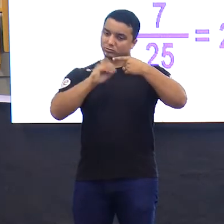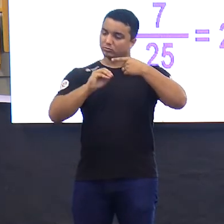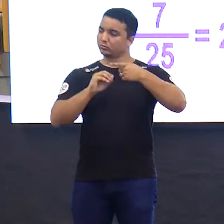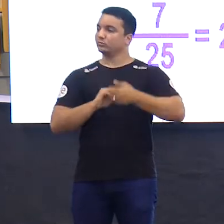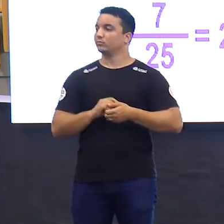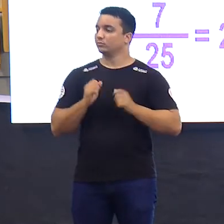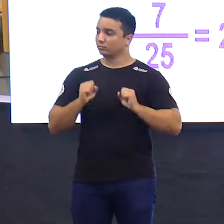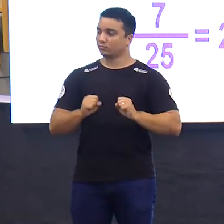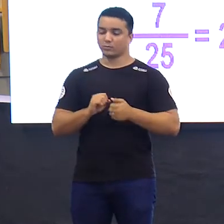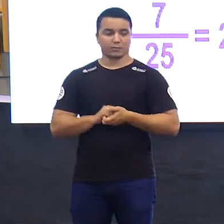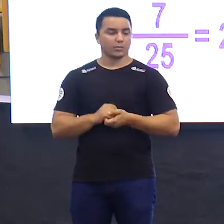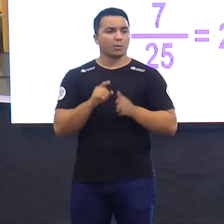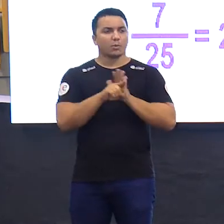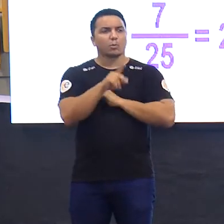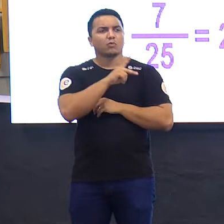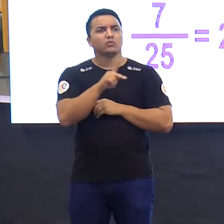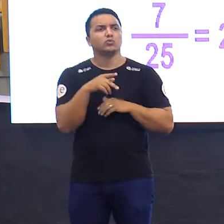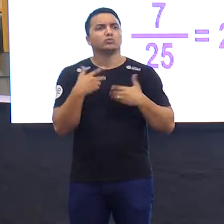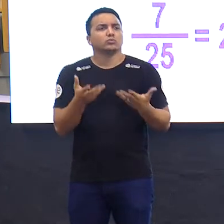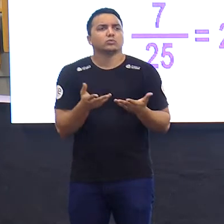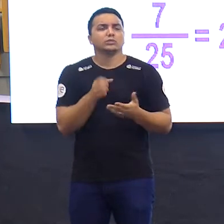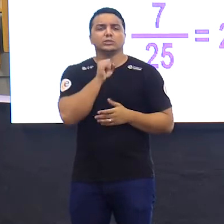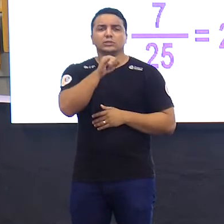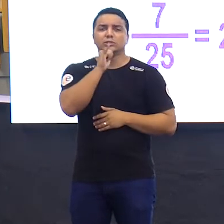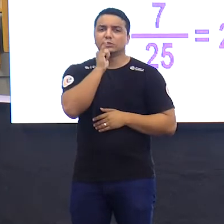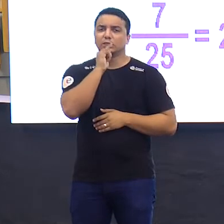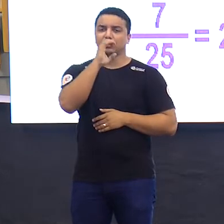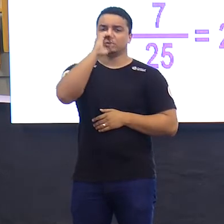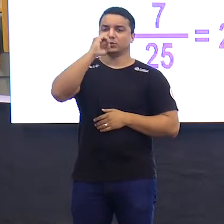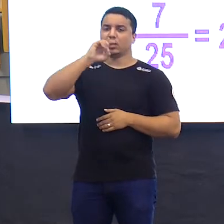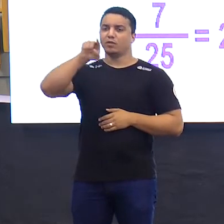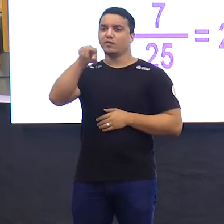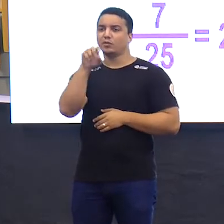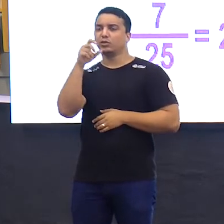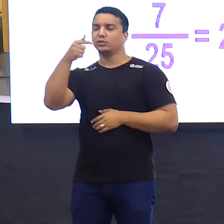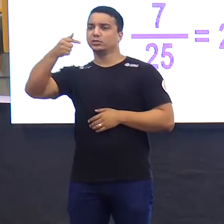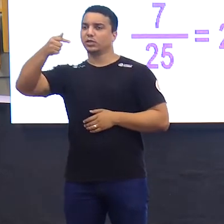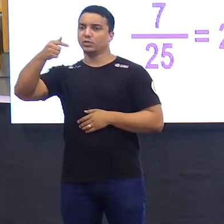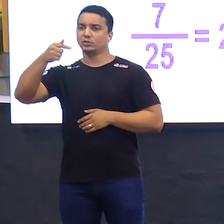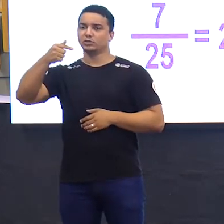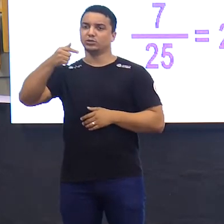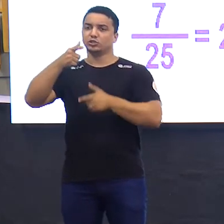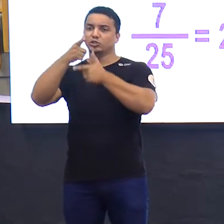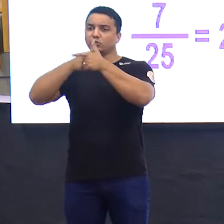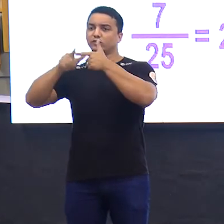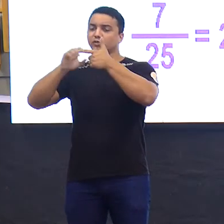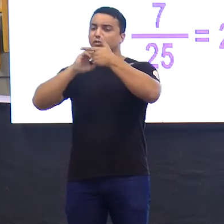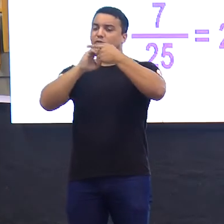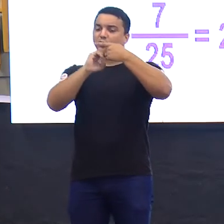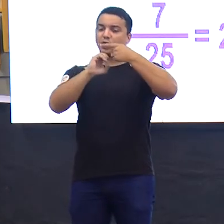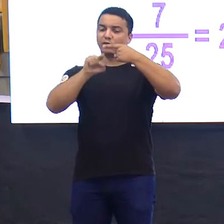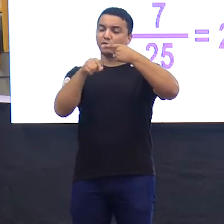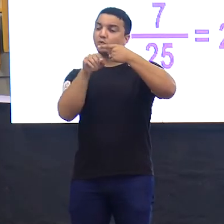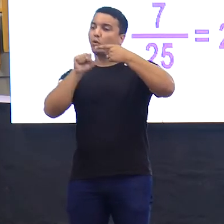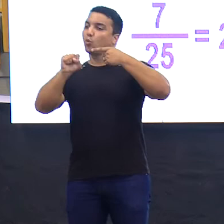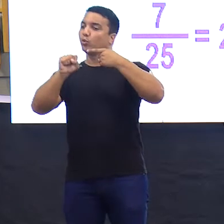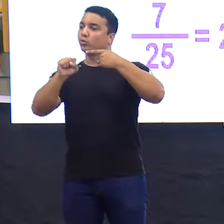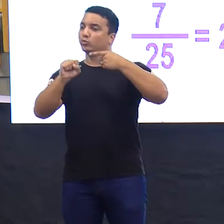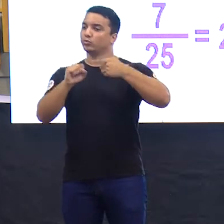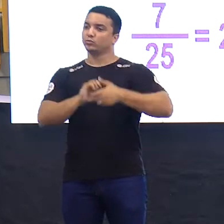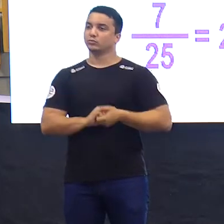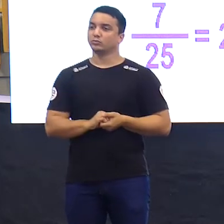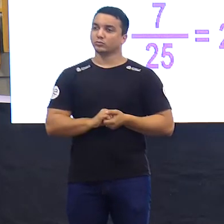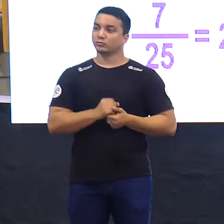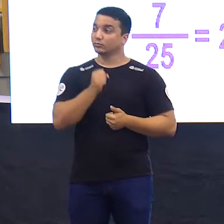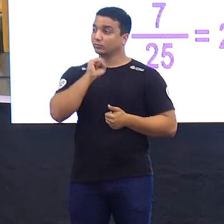perguntaram, Pedro, e se fosse 0,7 dividido por 0,8?